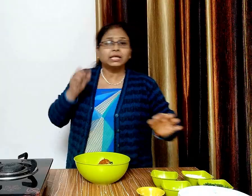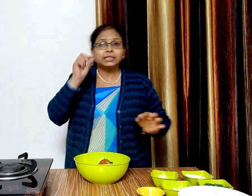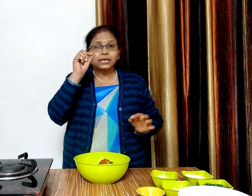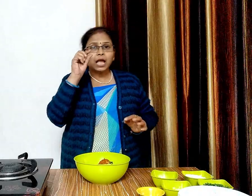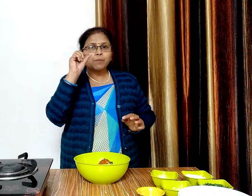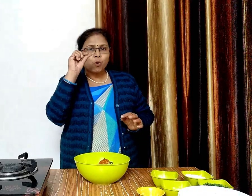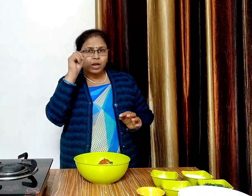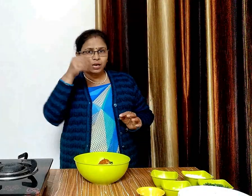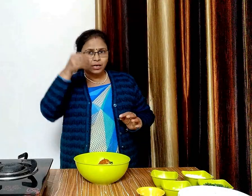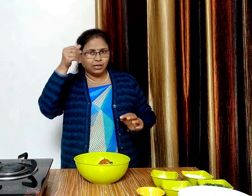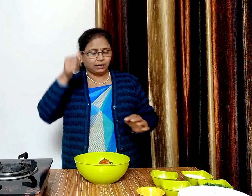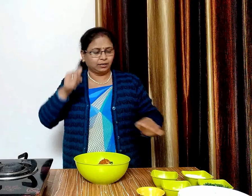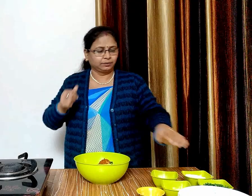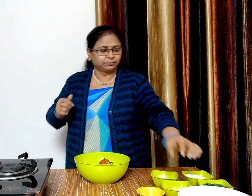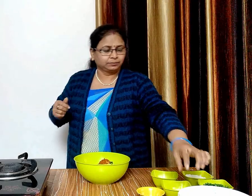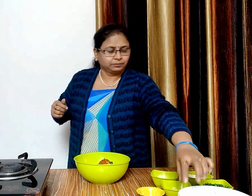एक चम्मच धनिया पाउडर